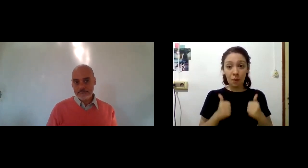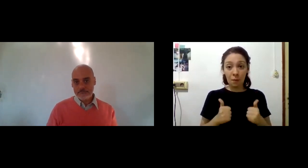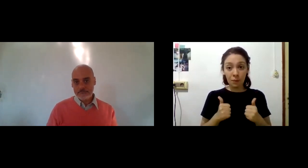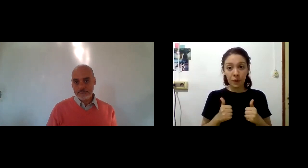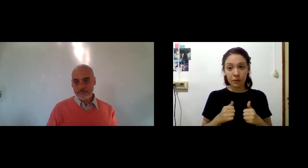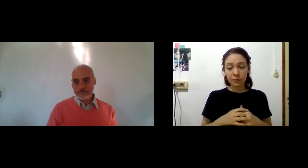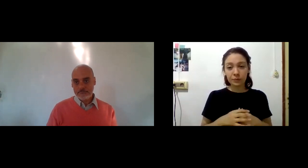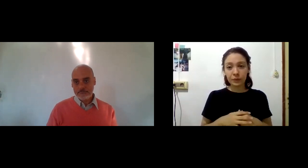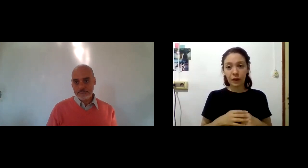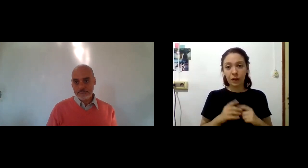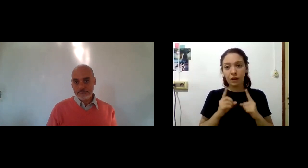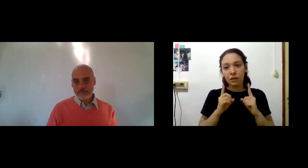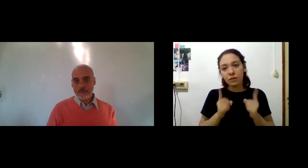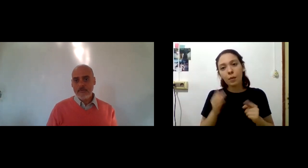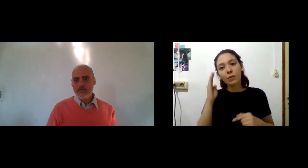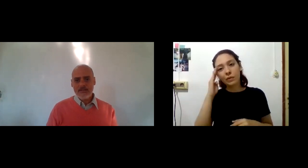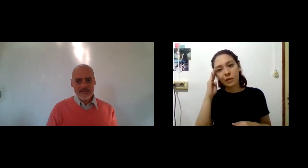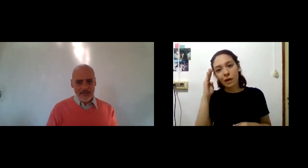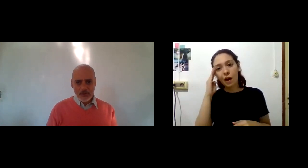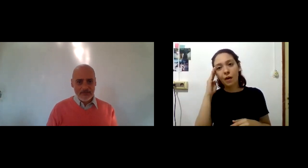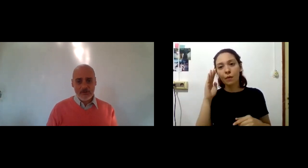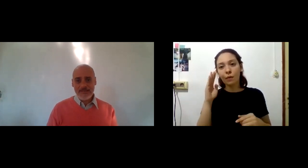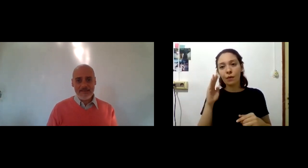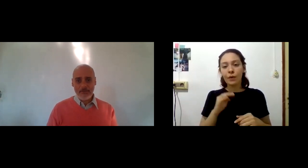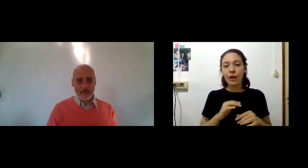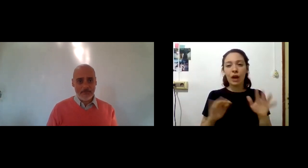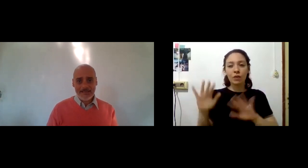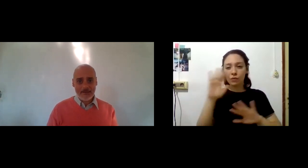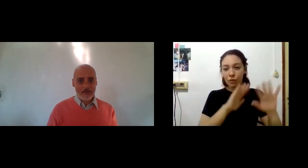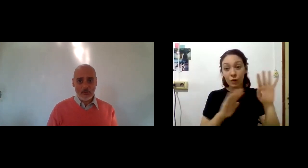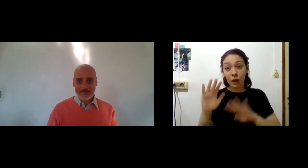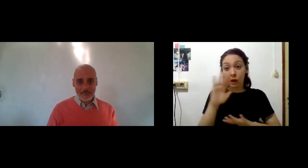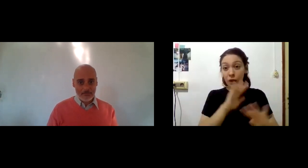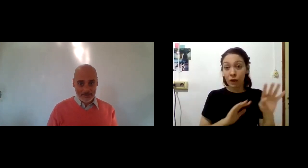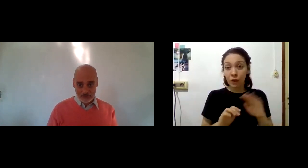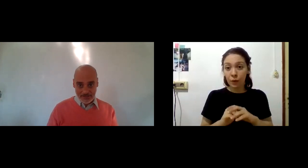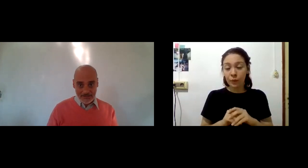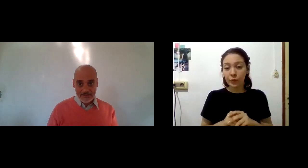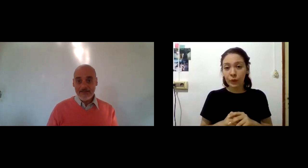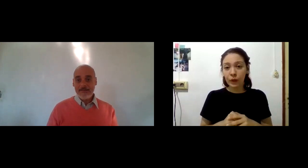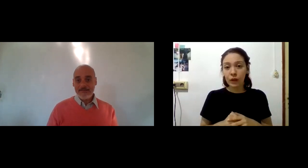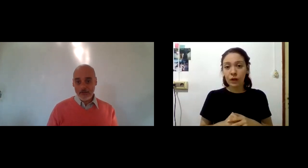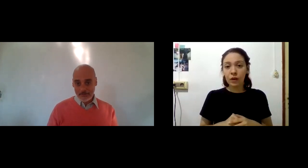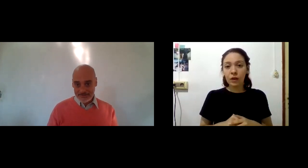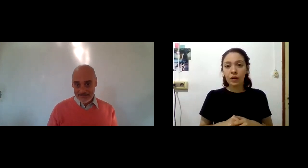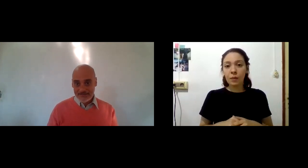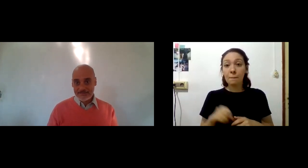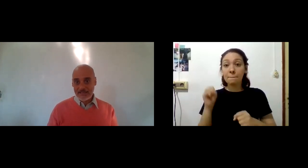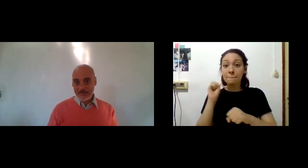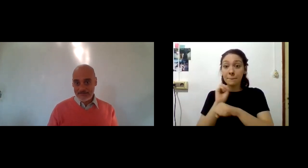saturados también con todo el tema de las otras carreras y eso. Sí, Pero... por eso, es bien simple. Me mandan a mí un WhatsApp personal,